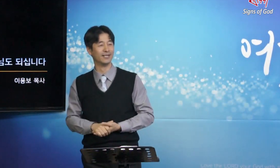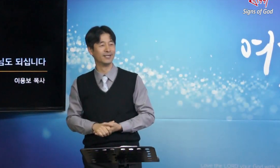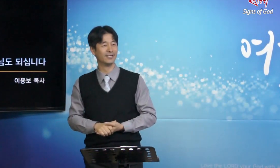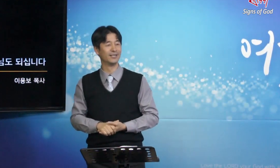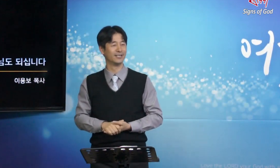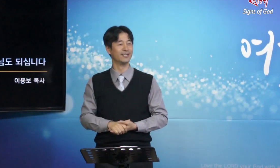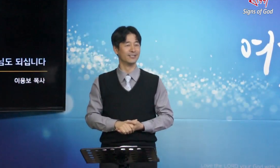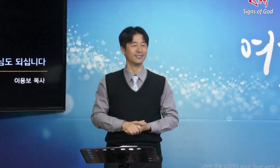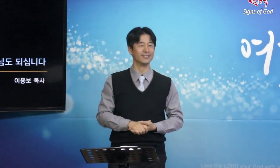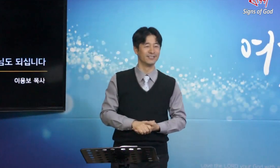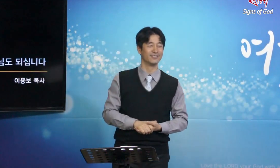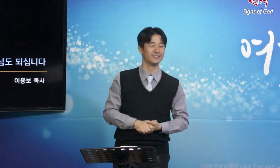있습니다.